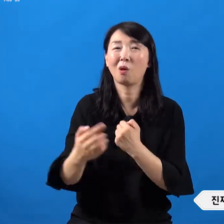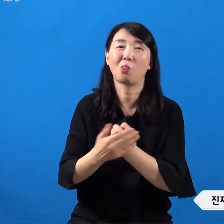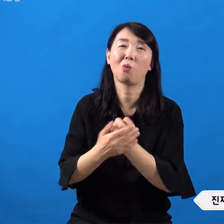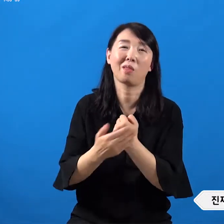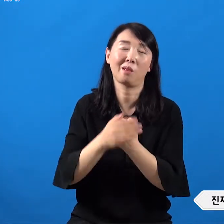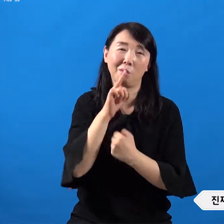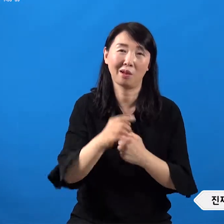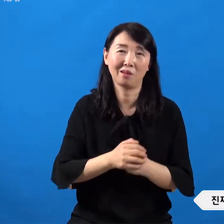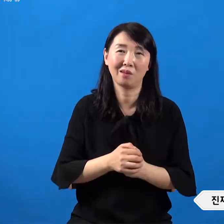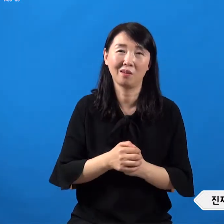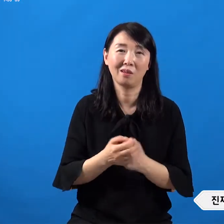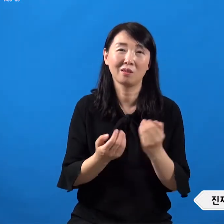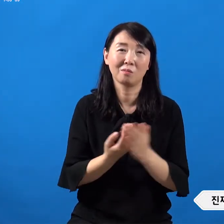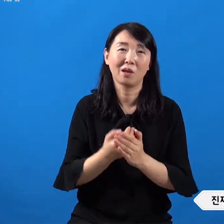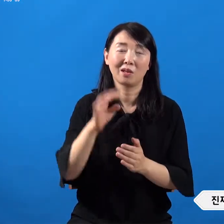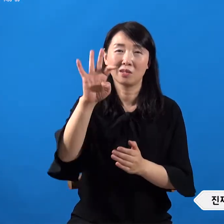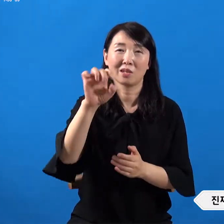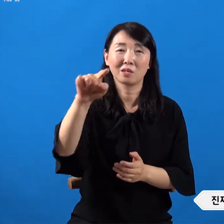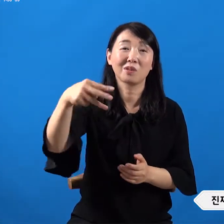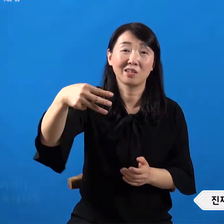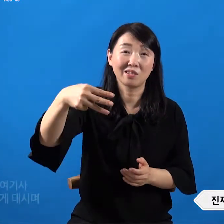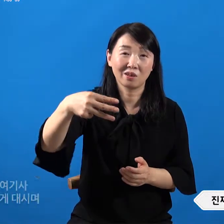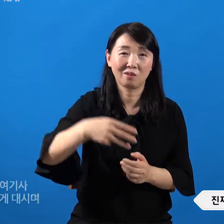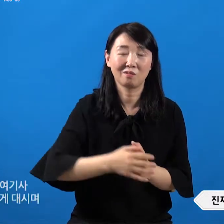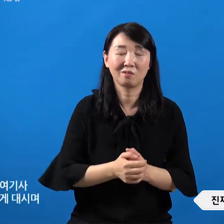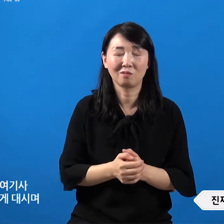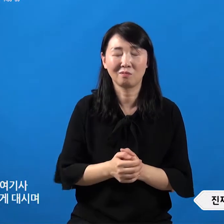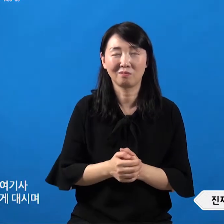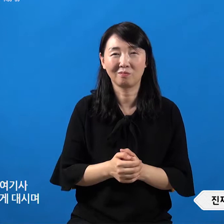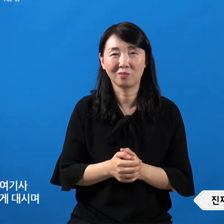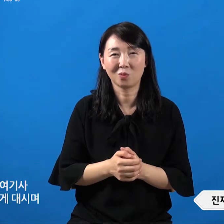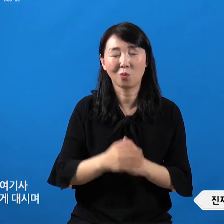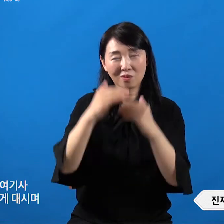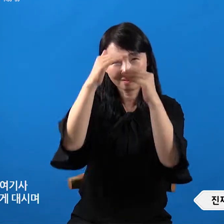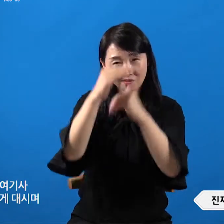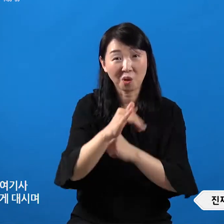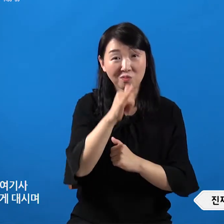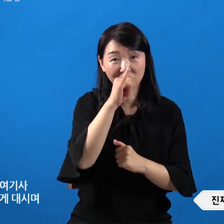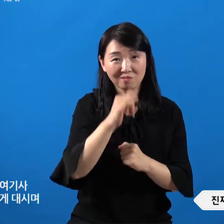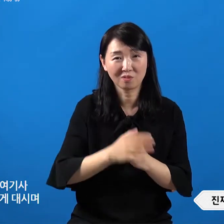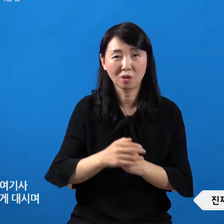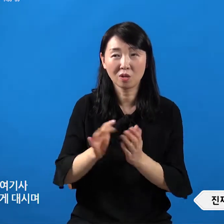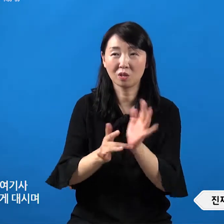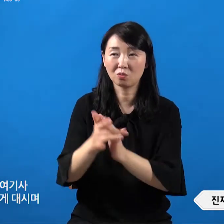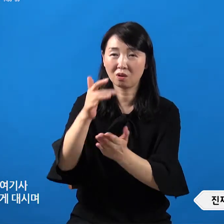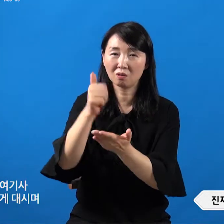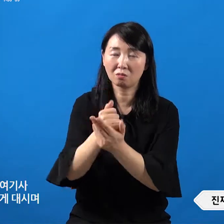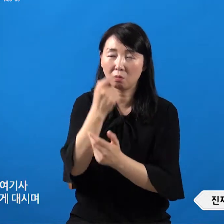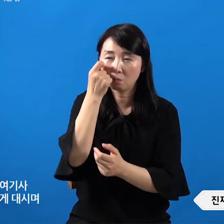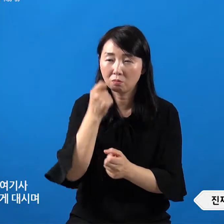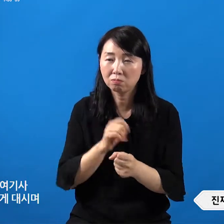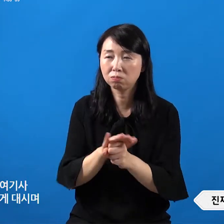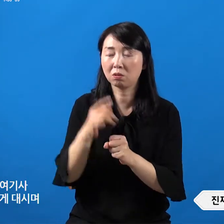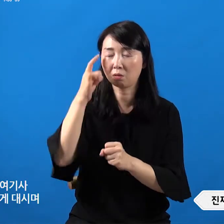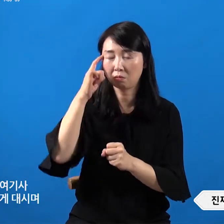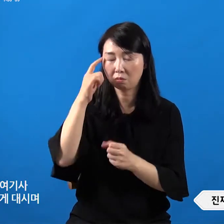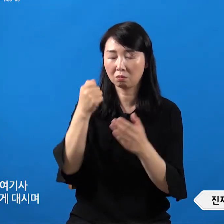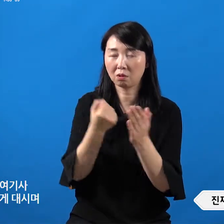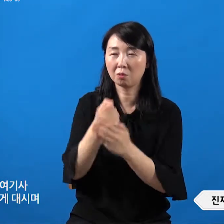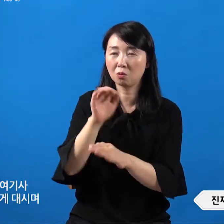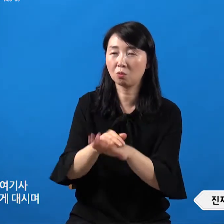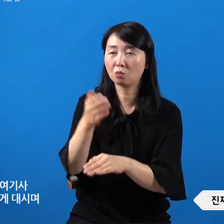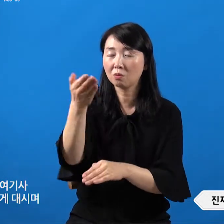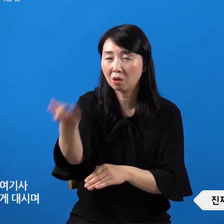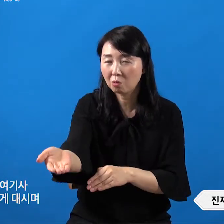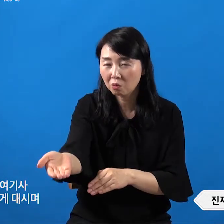구합니다. 그런데 41절 매우 흥미로운 말씀을 우리는 본문에서 발견합니다. 예수께서 불쌍히 여기사